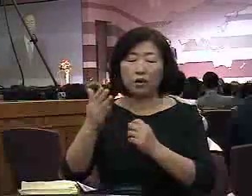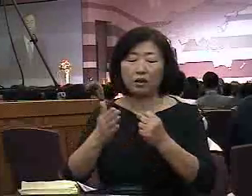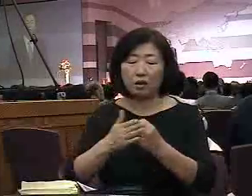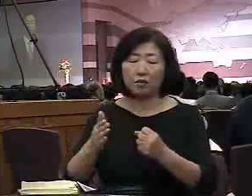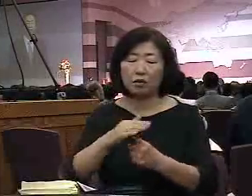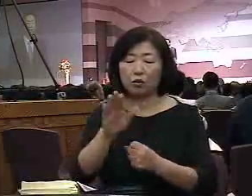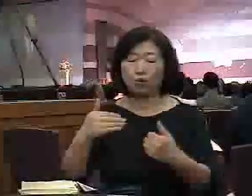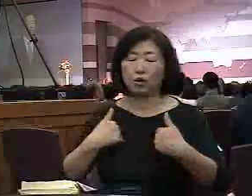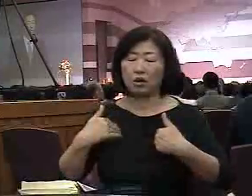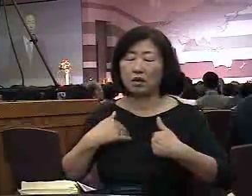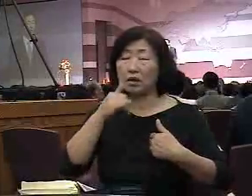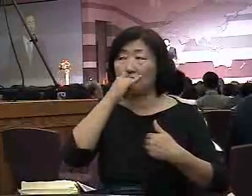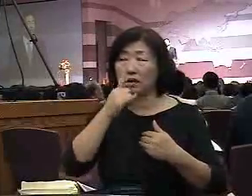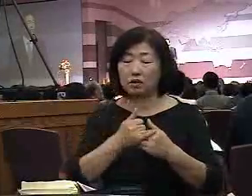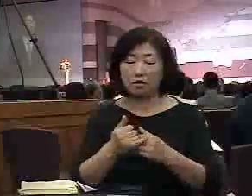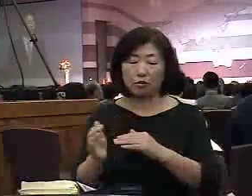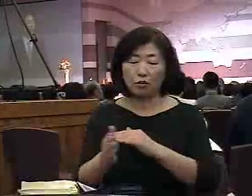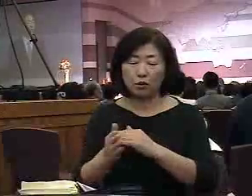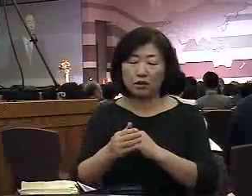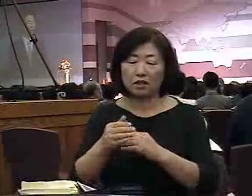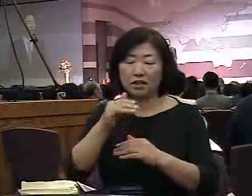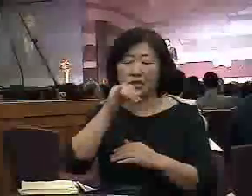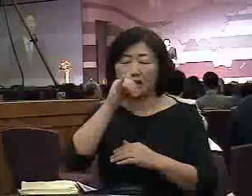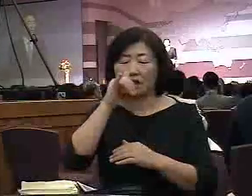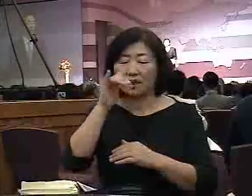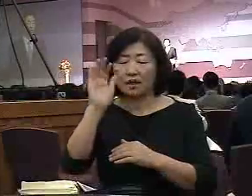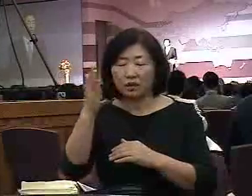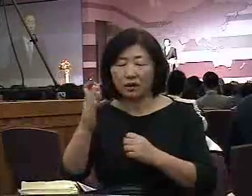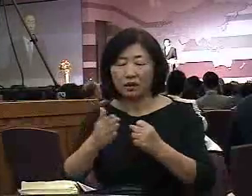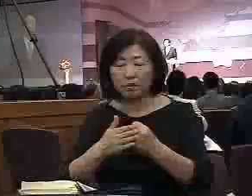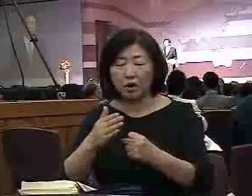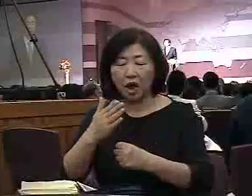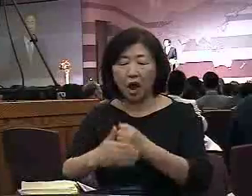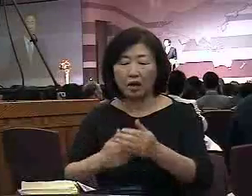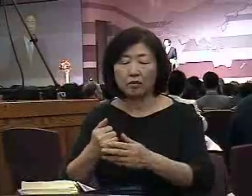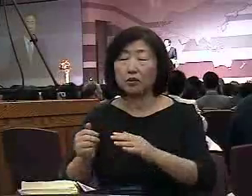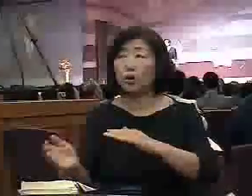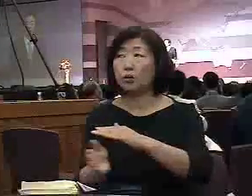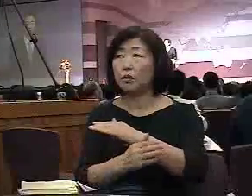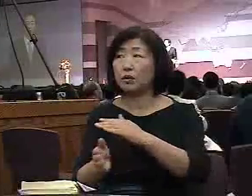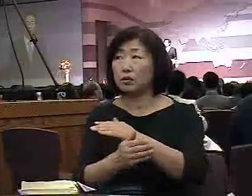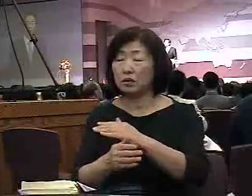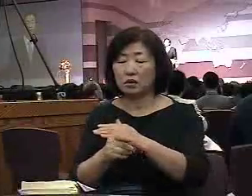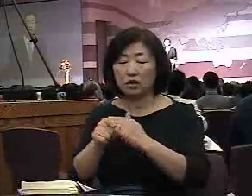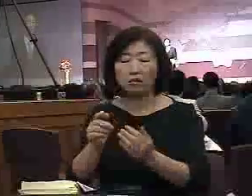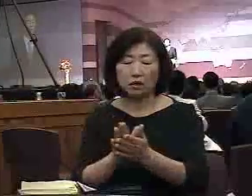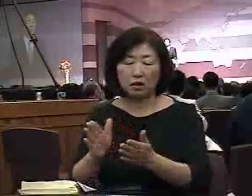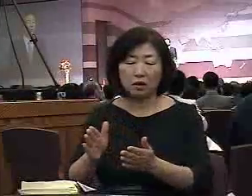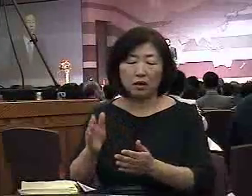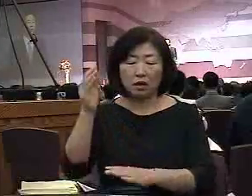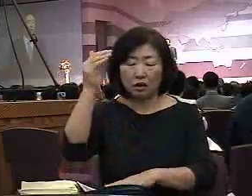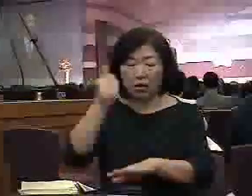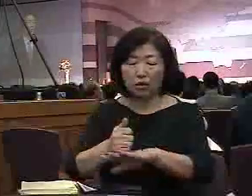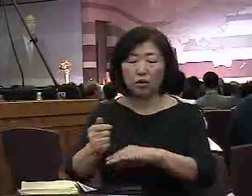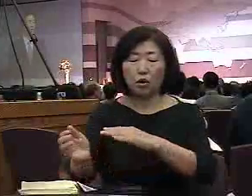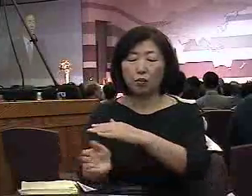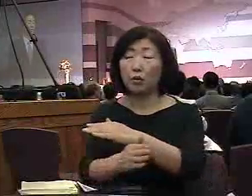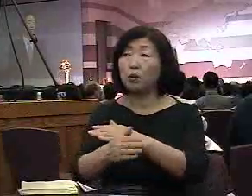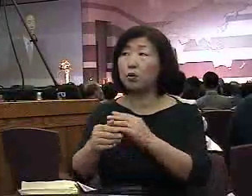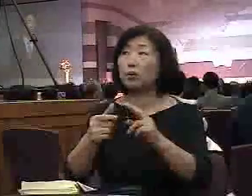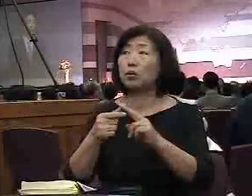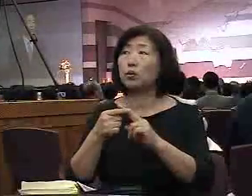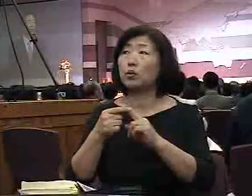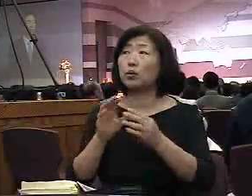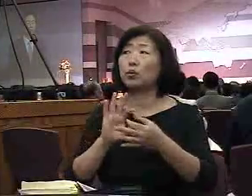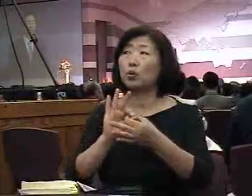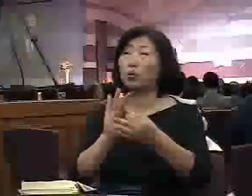때문에 우리에게서 비워져야 되는 것들이기 때문에 하나님께서 비우시는 것입니다. 그래서 결국 그 비움을 통해서